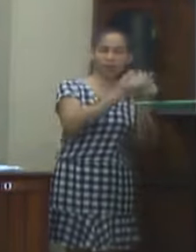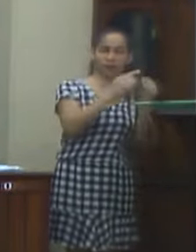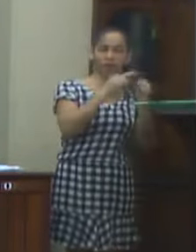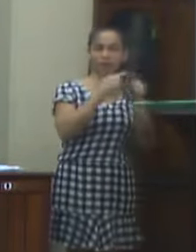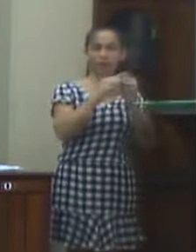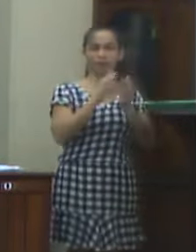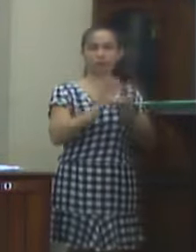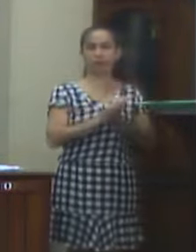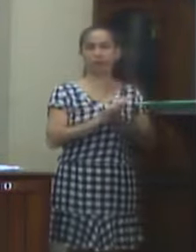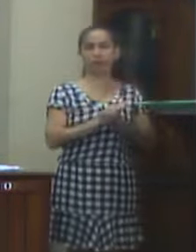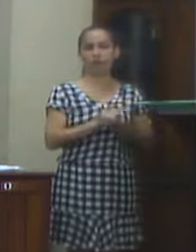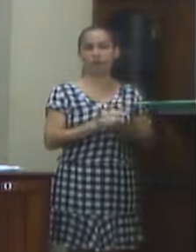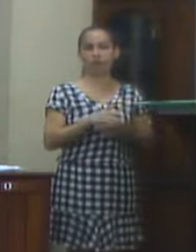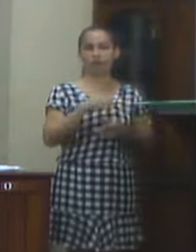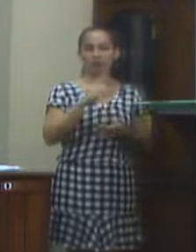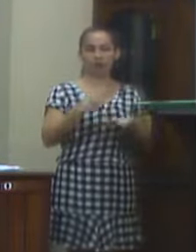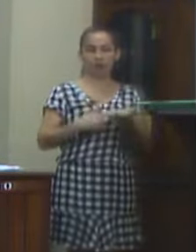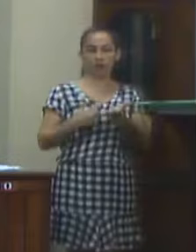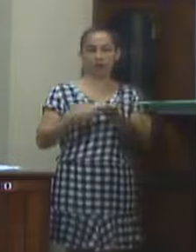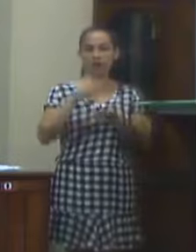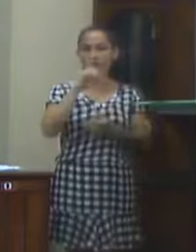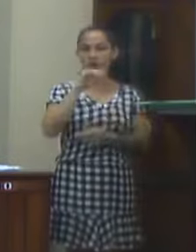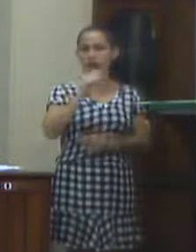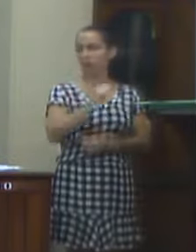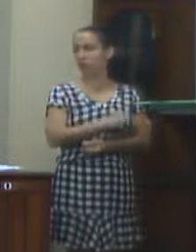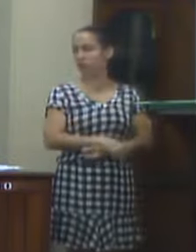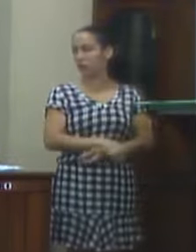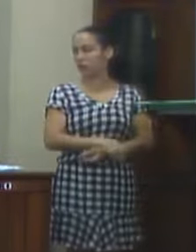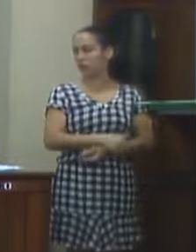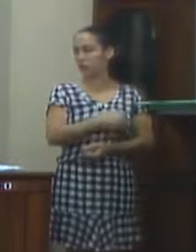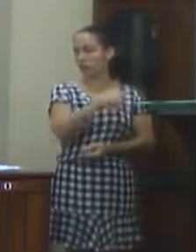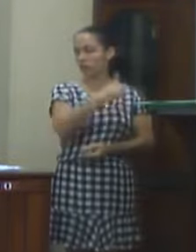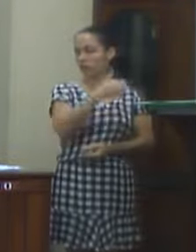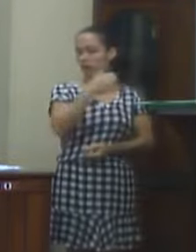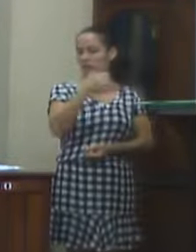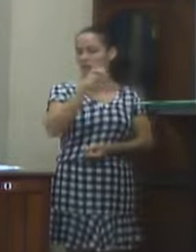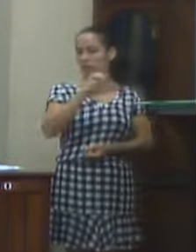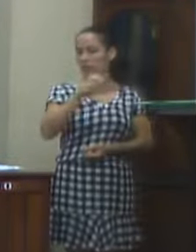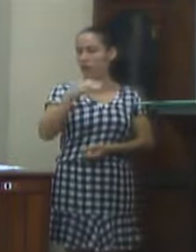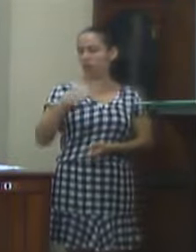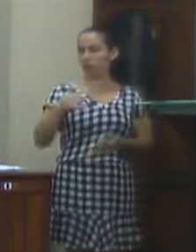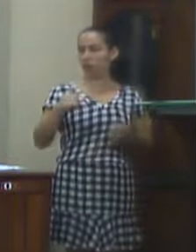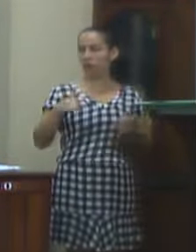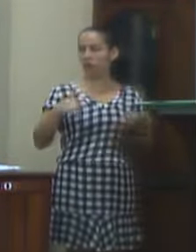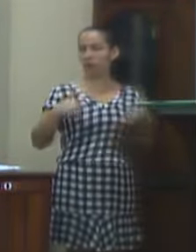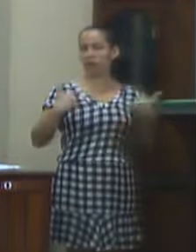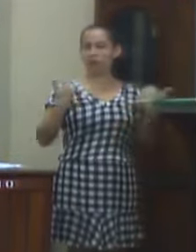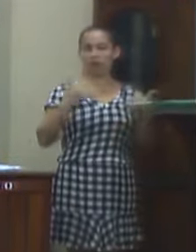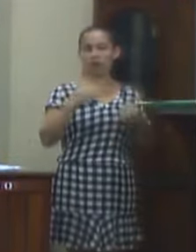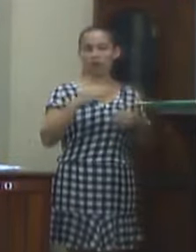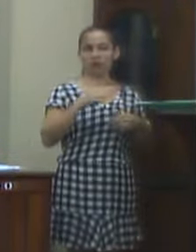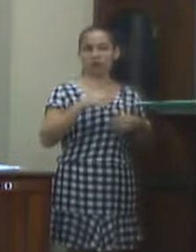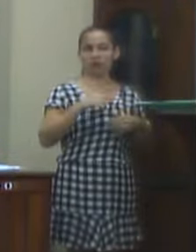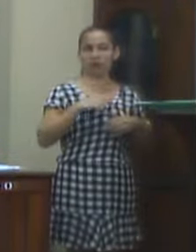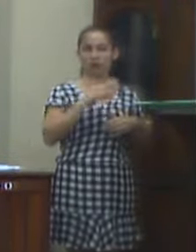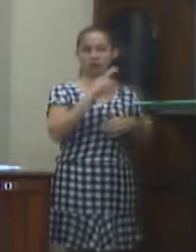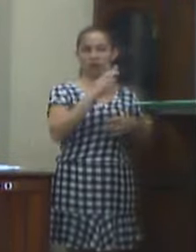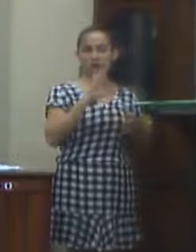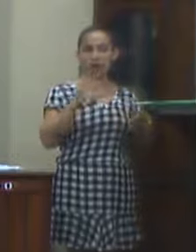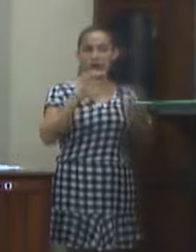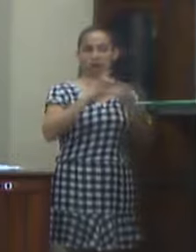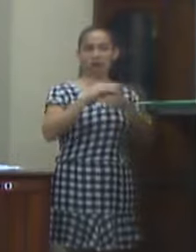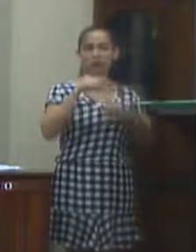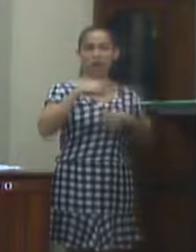solenidade em comemoração ao 105º aniversário da criação da única unidade